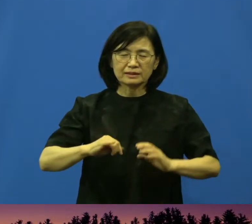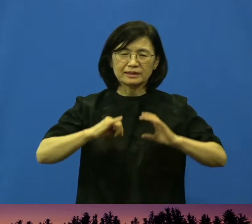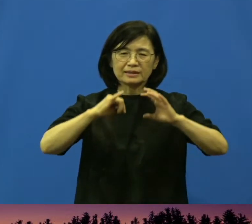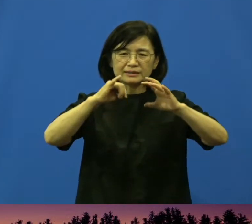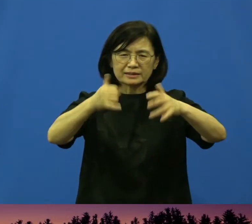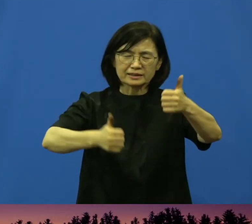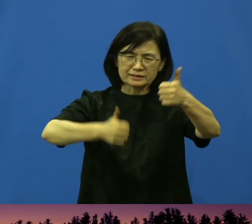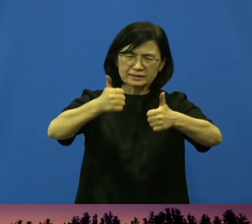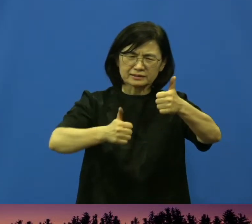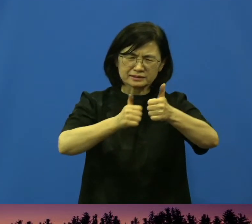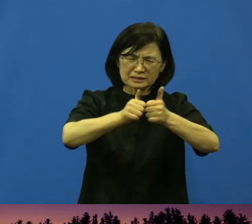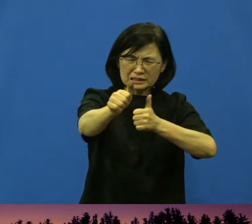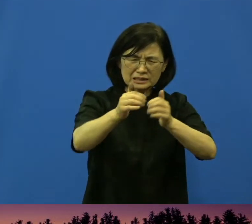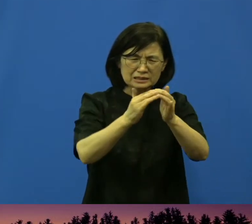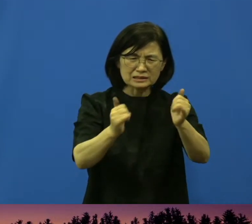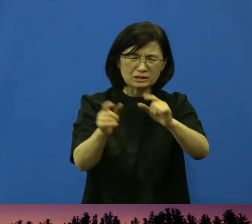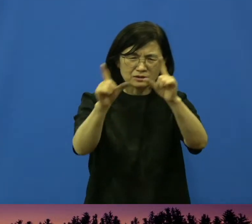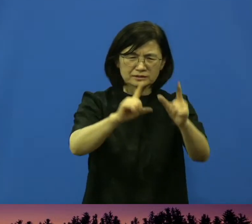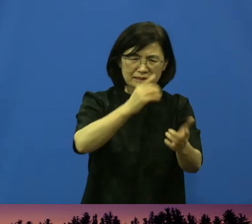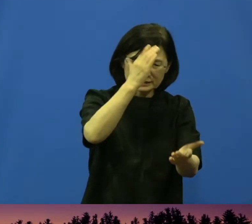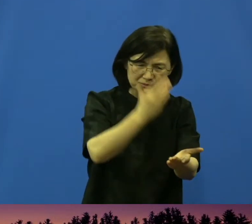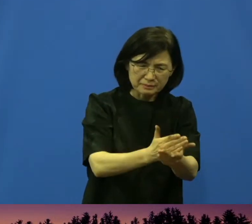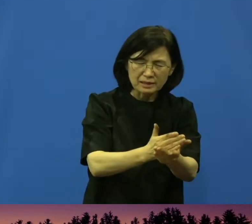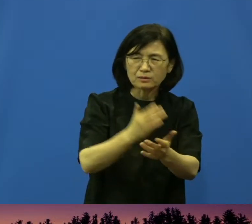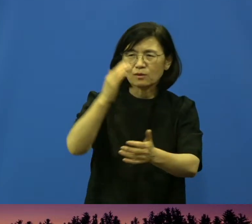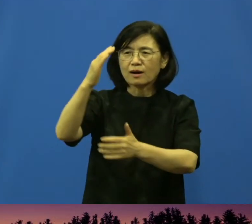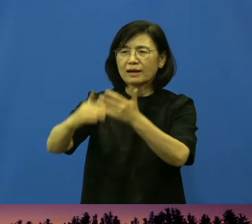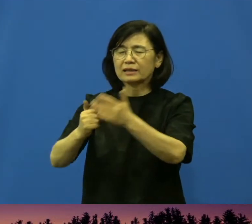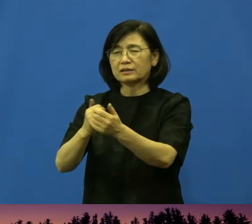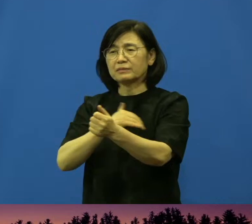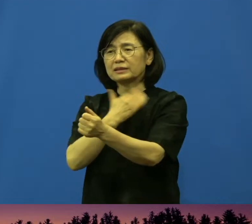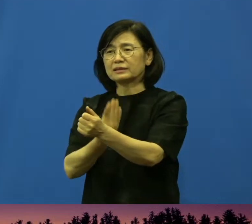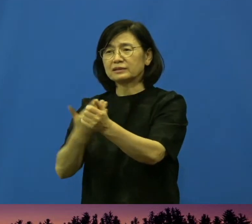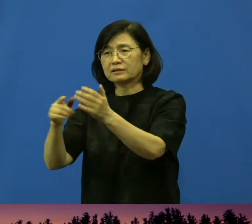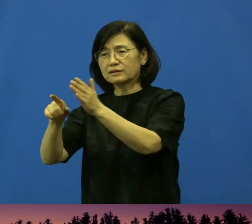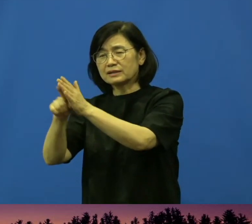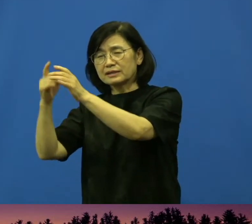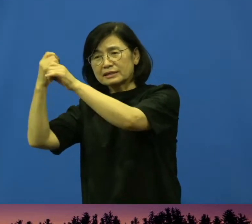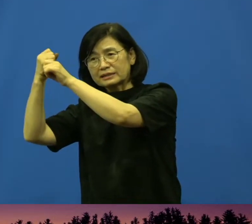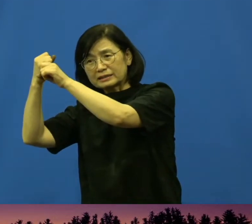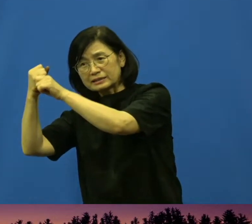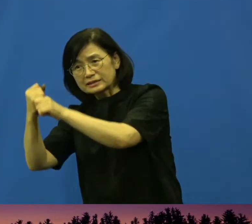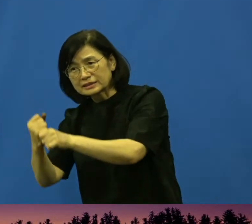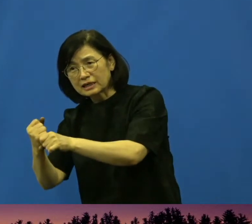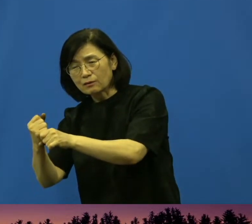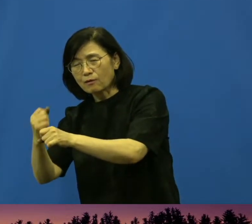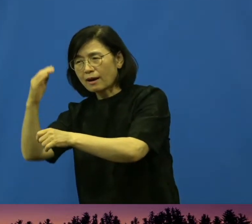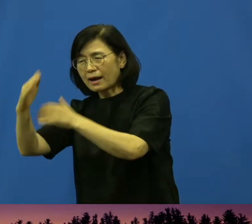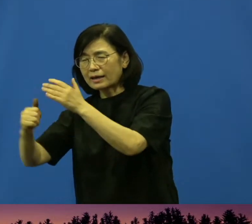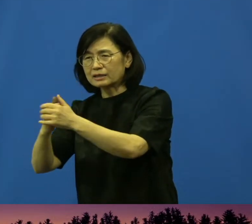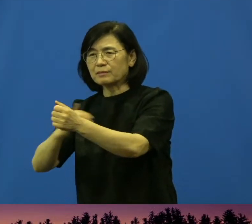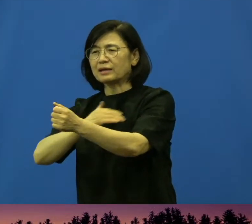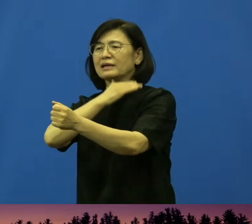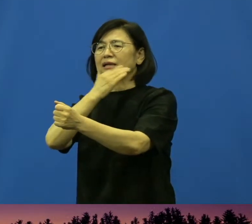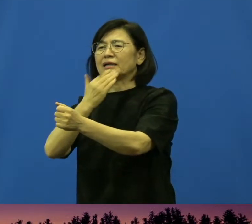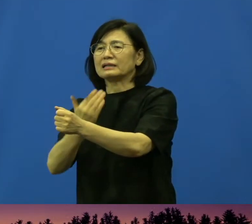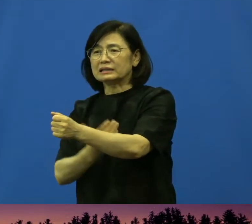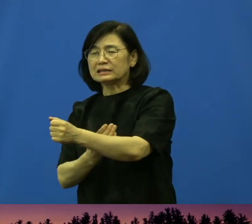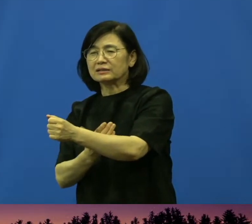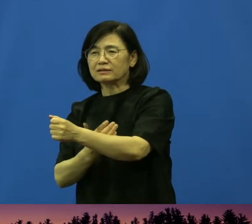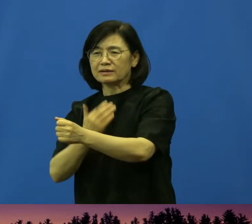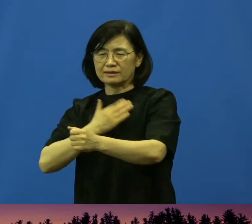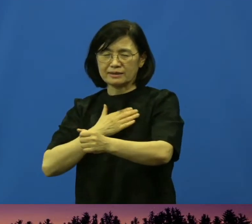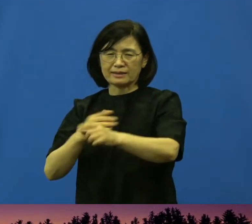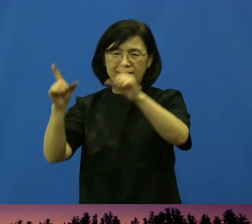것이 아니라 주님의 능력을 의지함으로 그분의 능력이 우리 안에 나타나 그분 앞에 영광을 돌리는